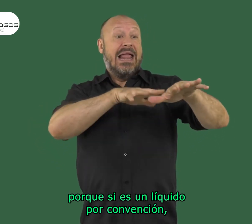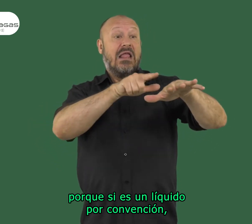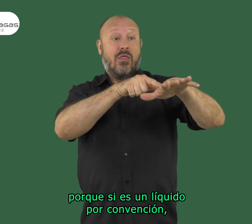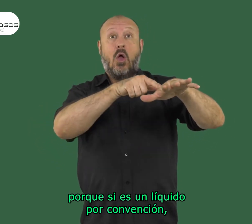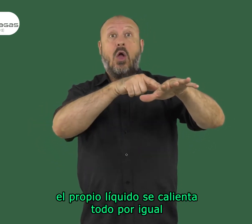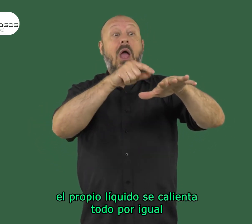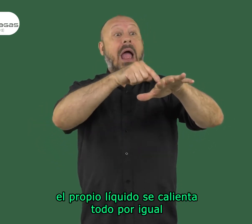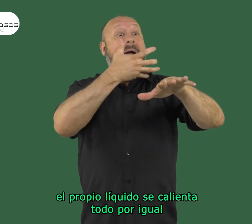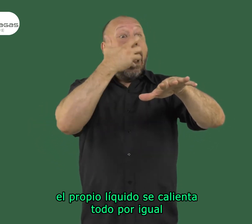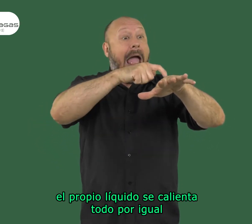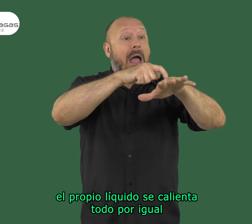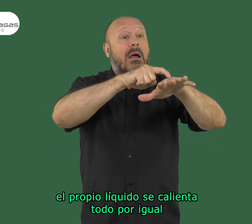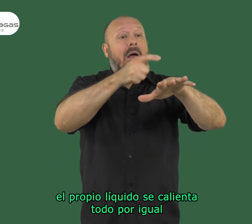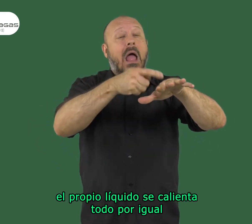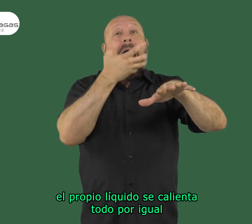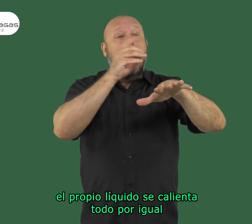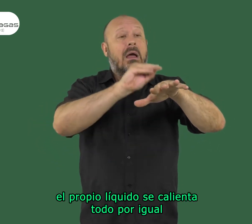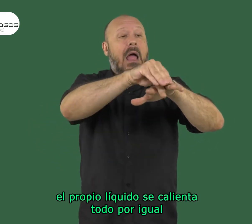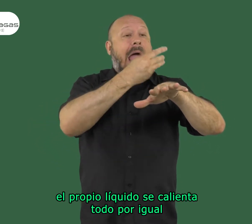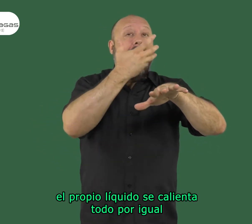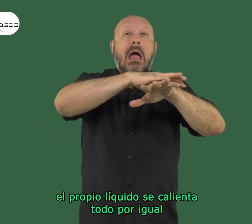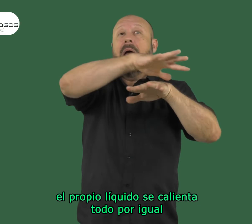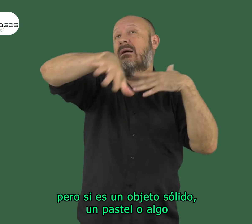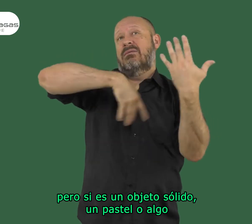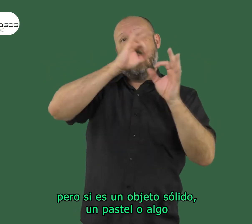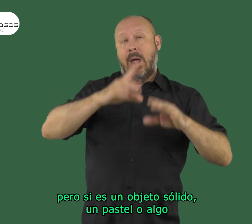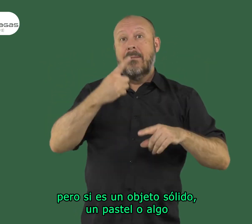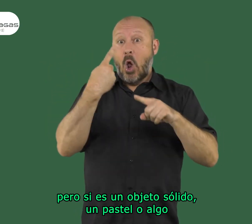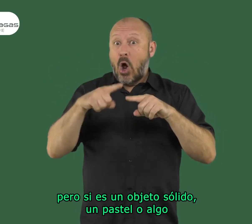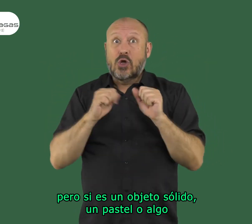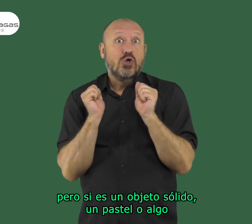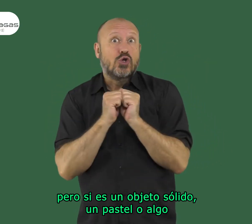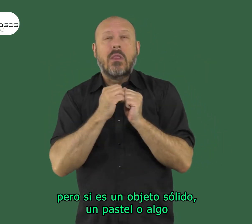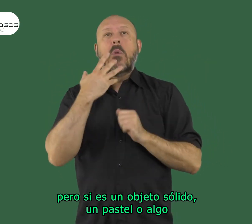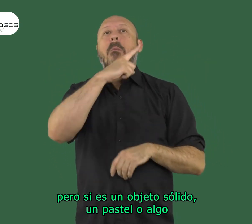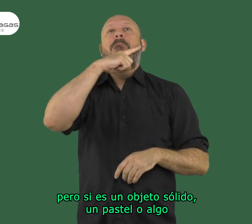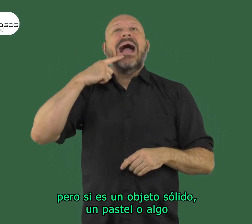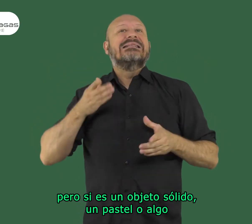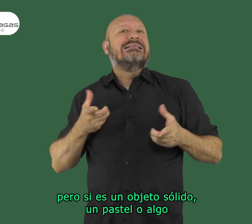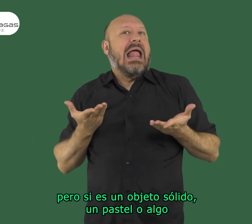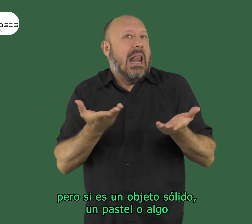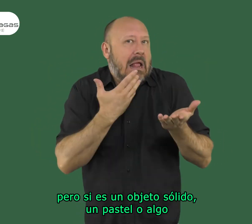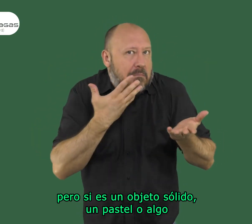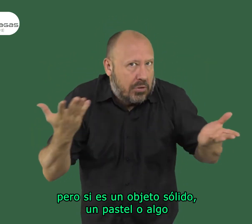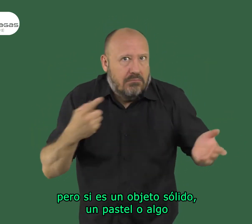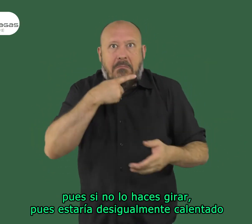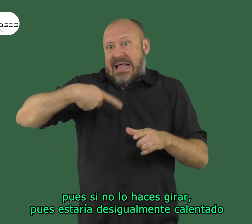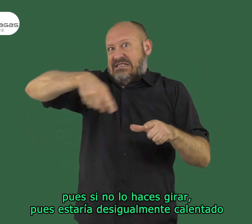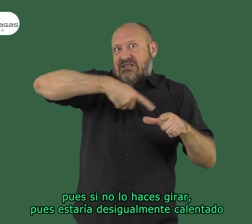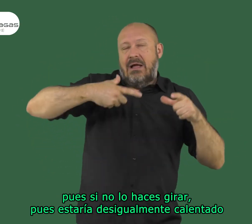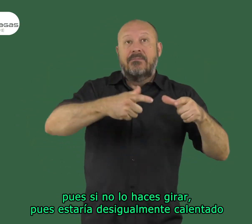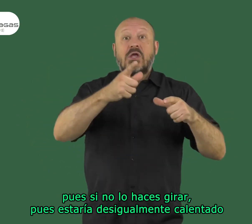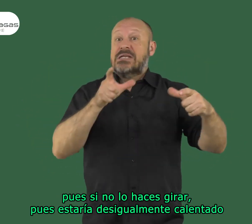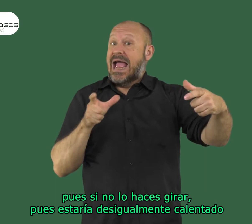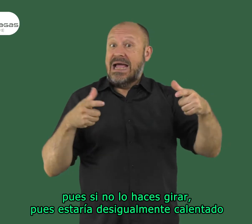por convención, el propio líquido se calienta todo por igual. Pero si es un objeto sólido, un pastel o algo,